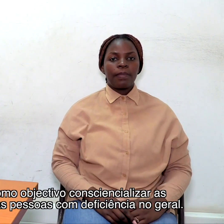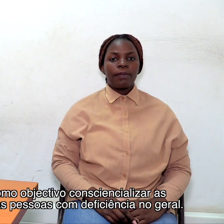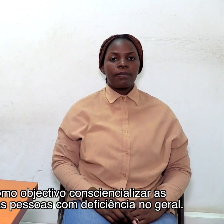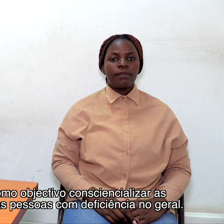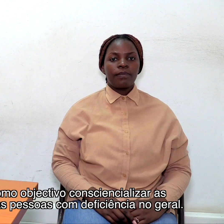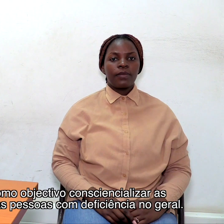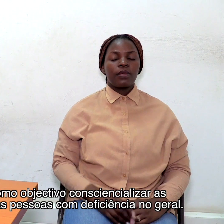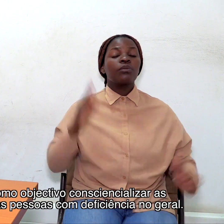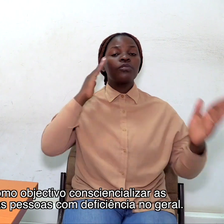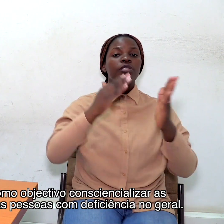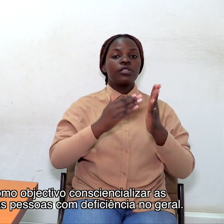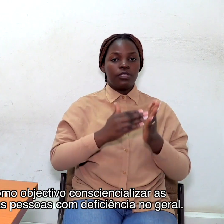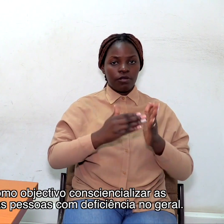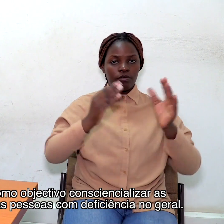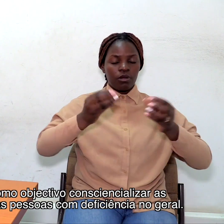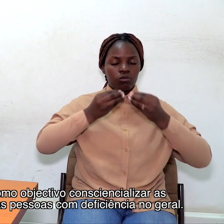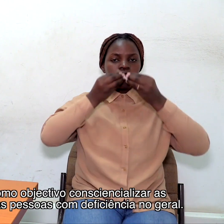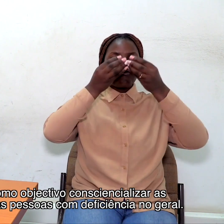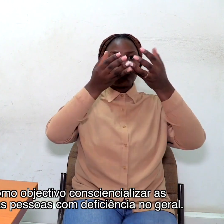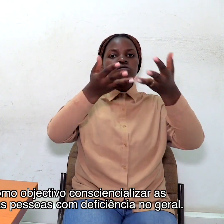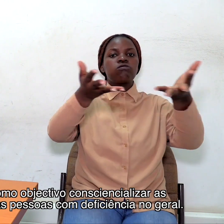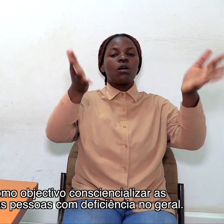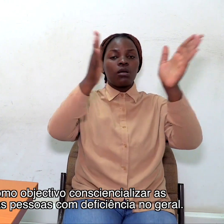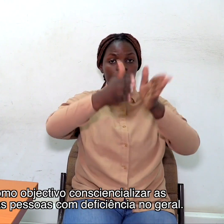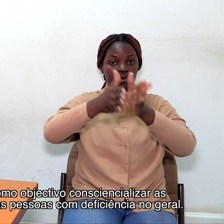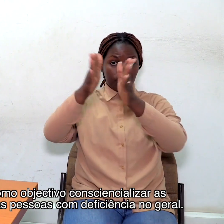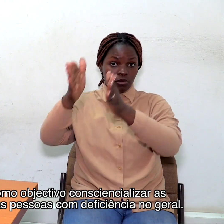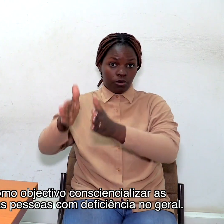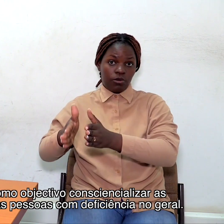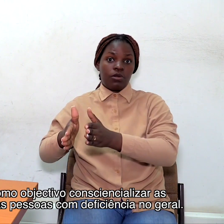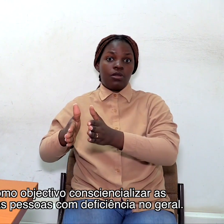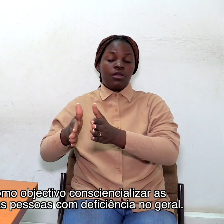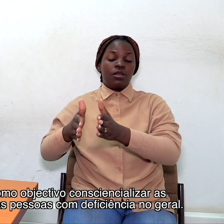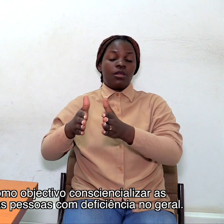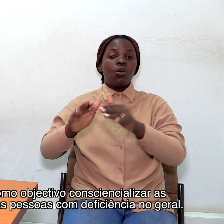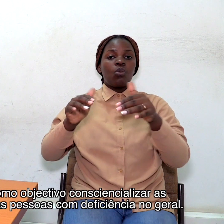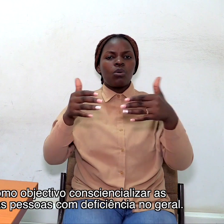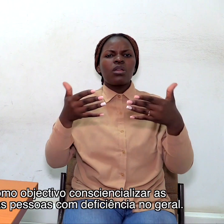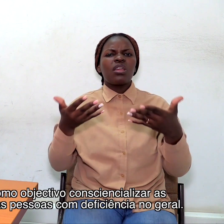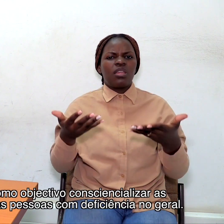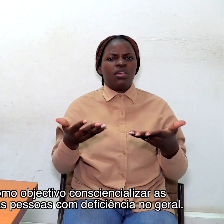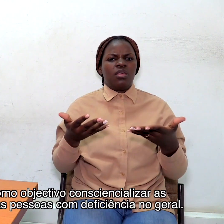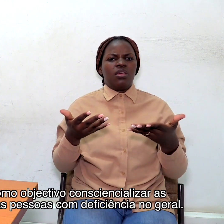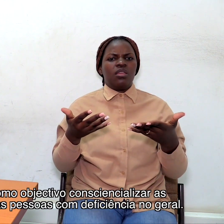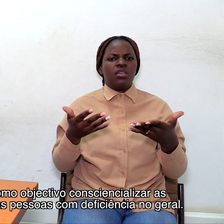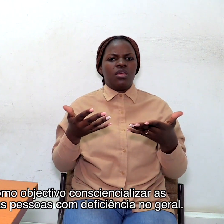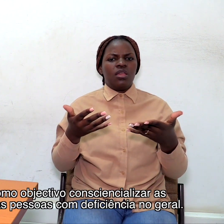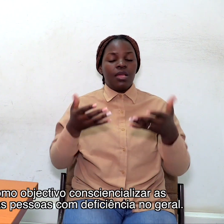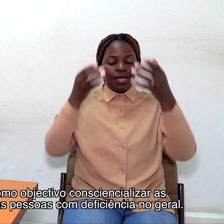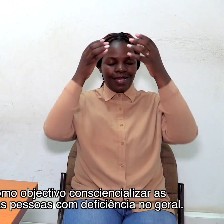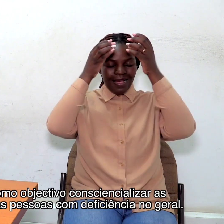a consciencialização das pessoas sobre aquilo que são as potencialidades das pessoas com